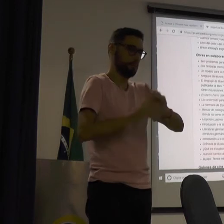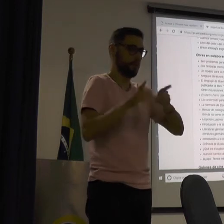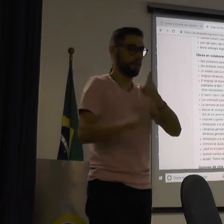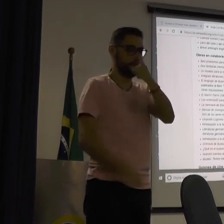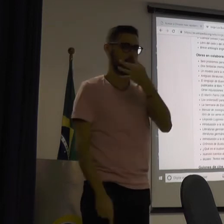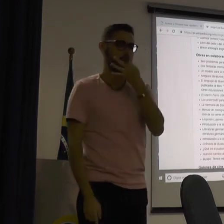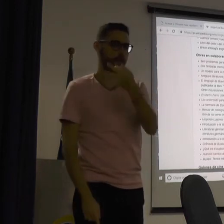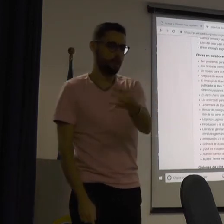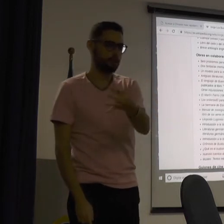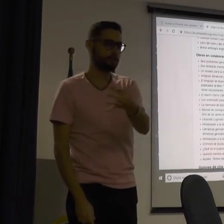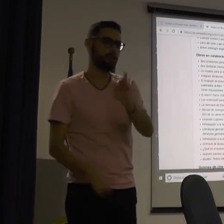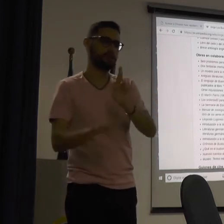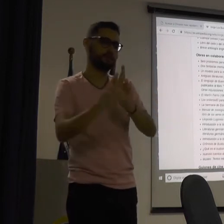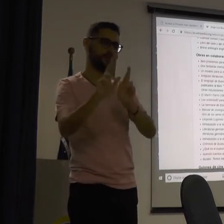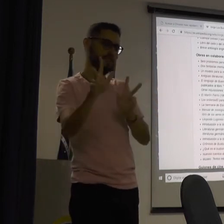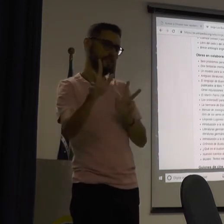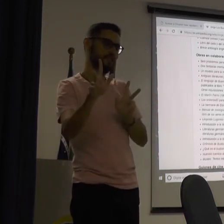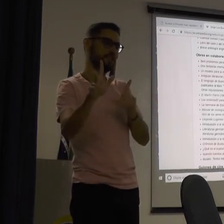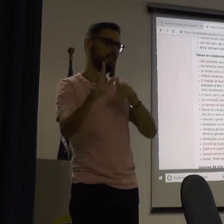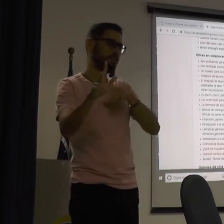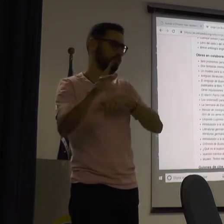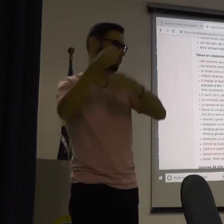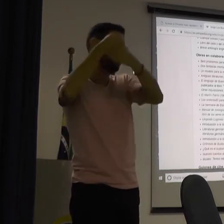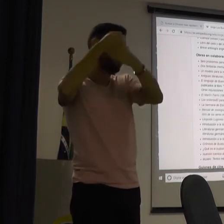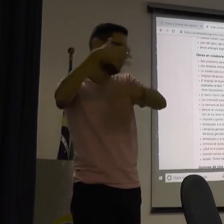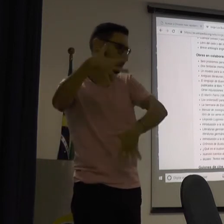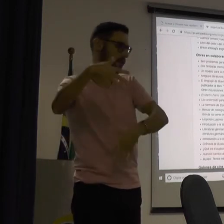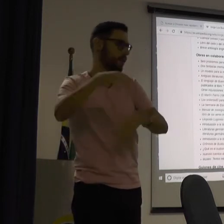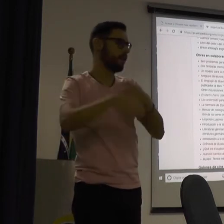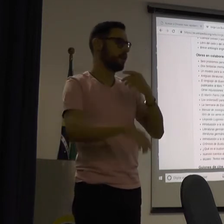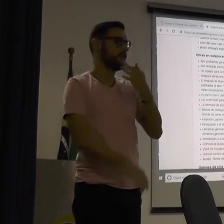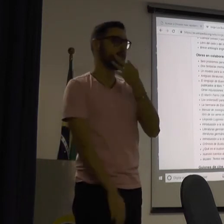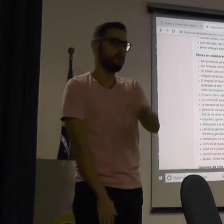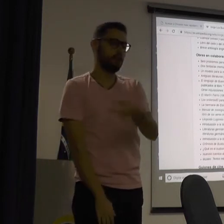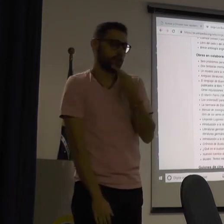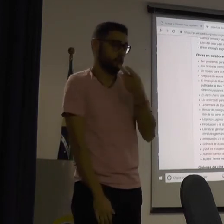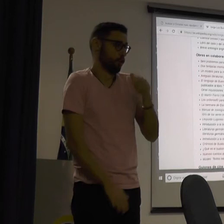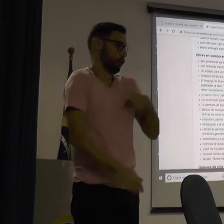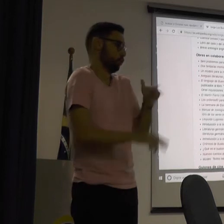enorme, ele falou que ele não tinha lido o jornal.